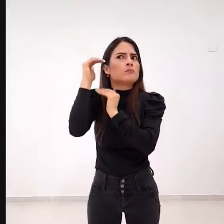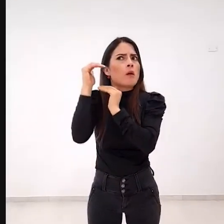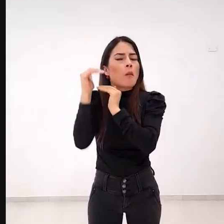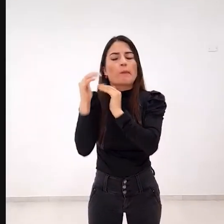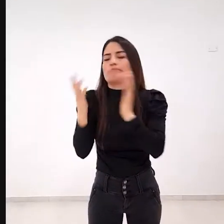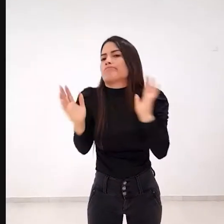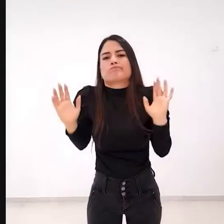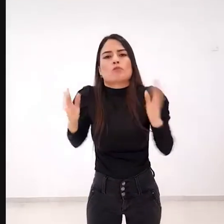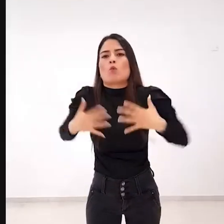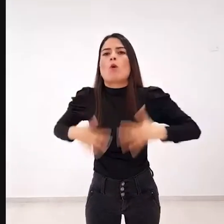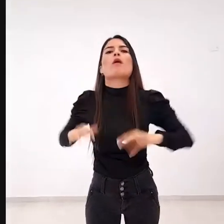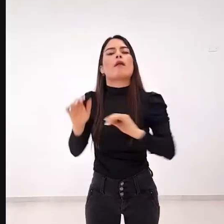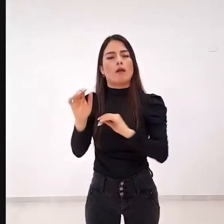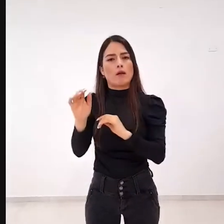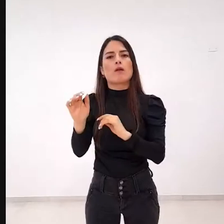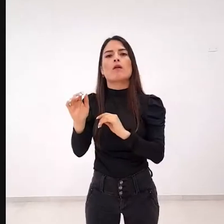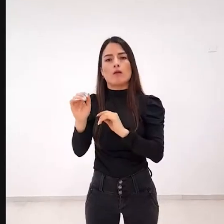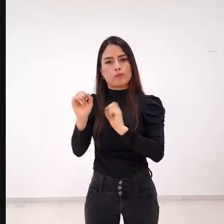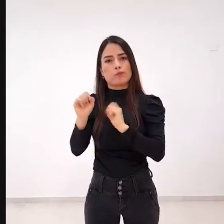solo